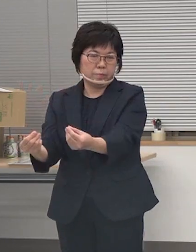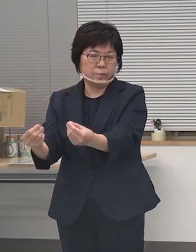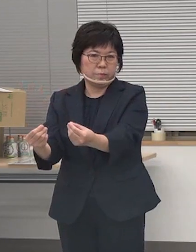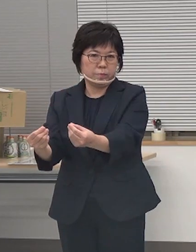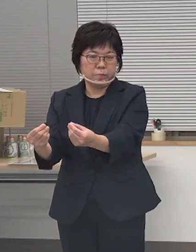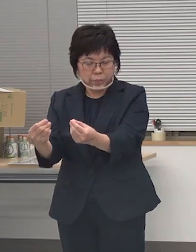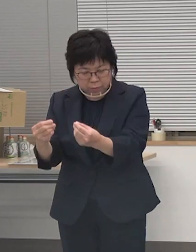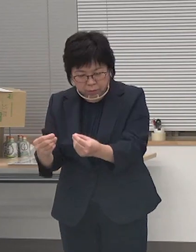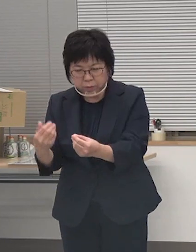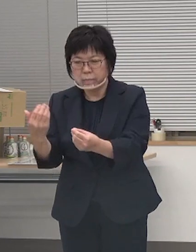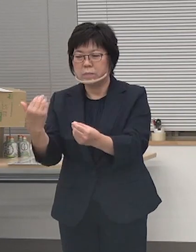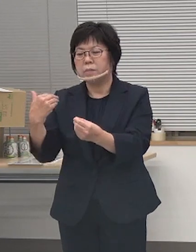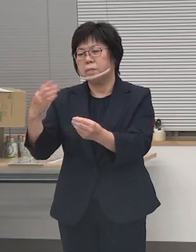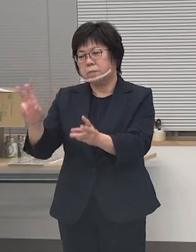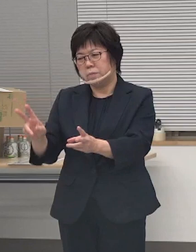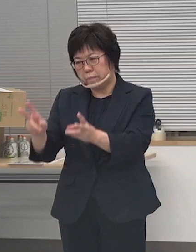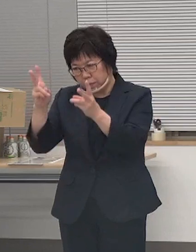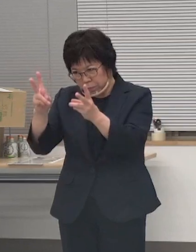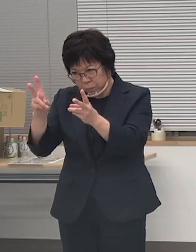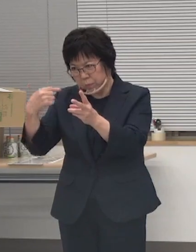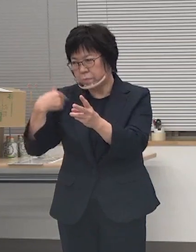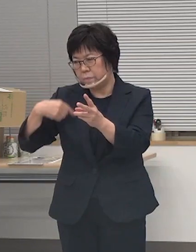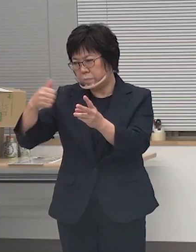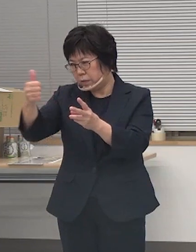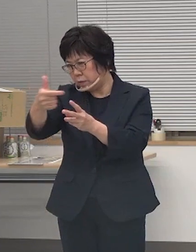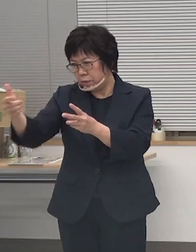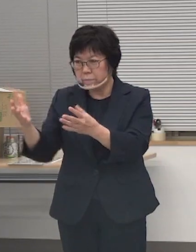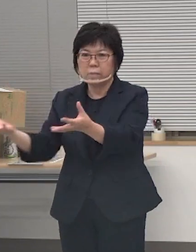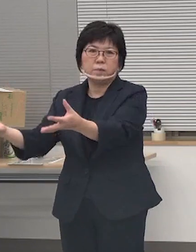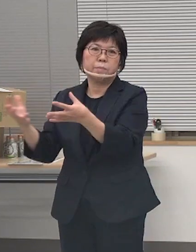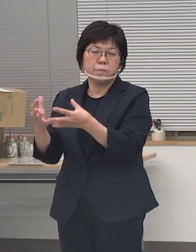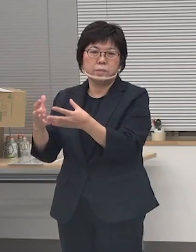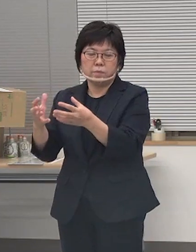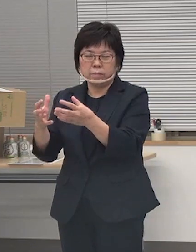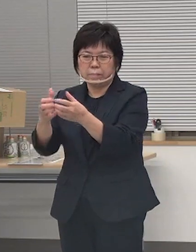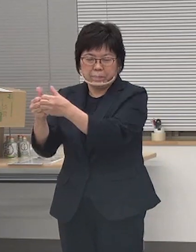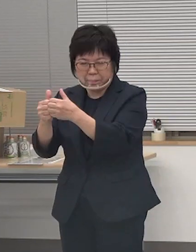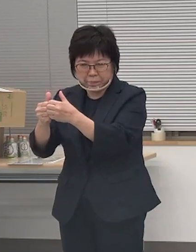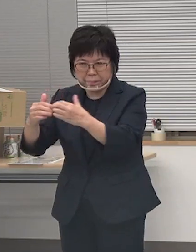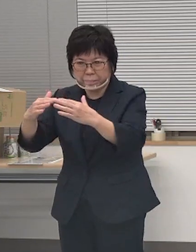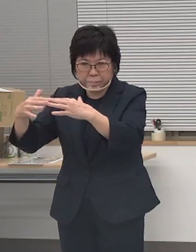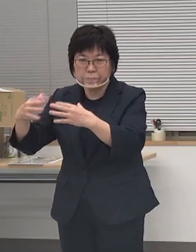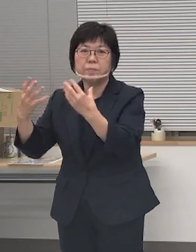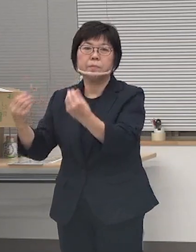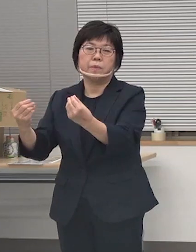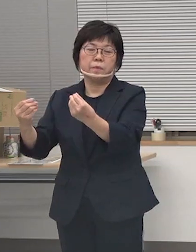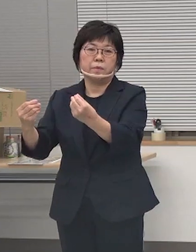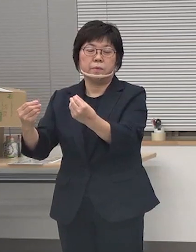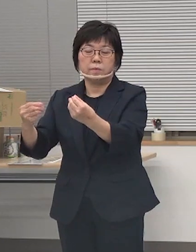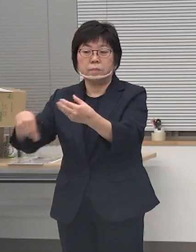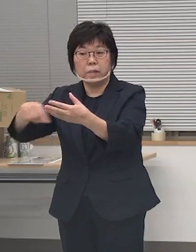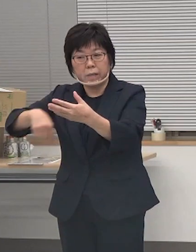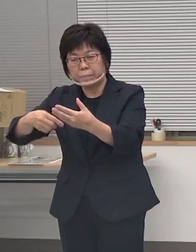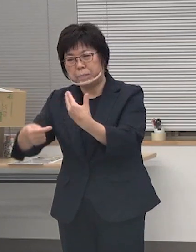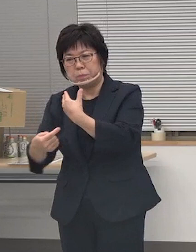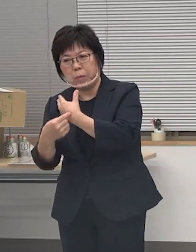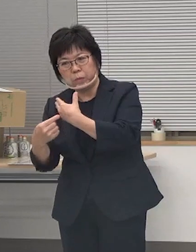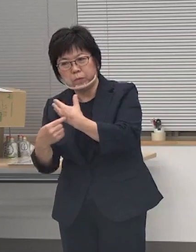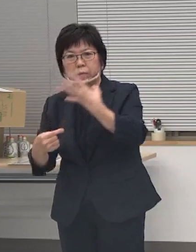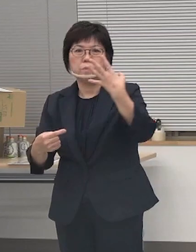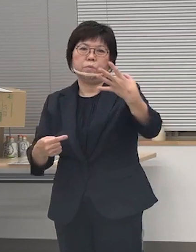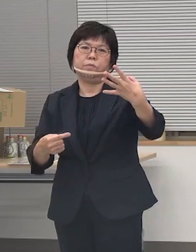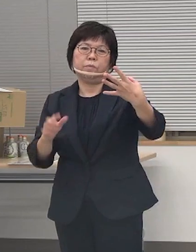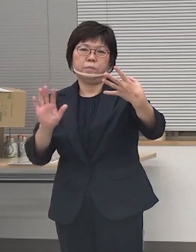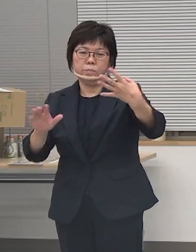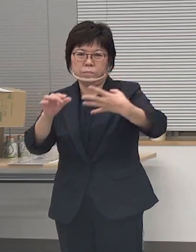を専門家の先生方にご議論をいただきました。でその主な項目は4点でございました